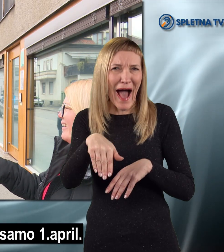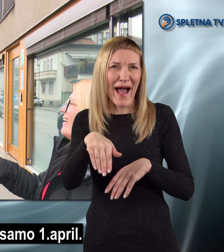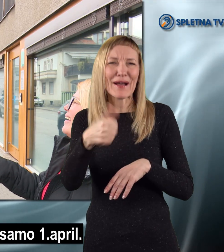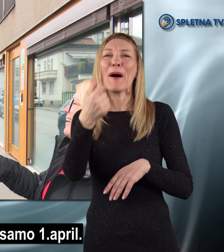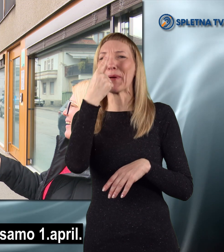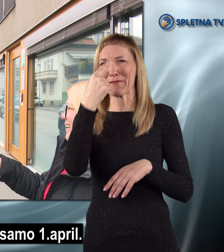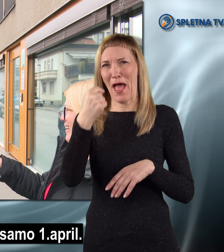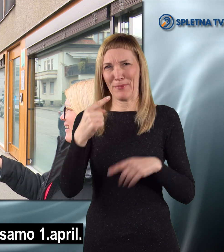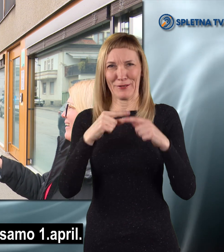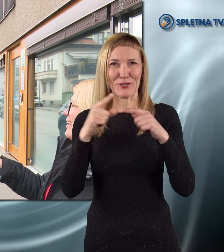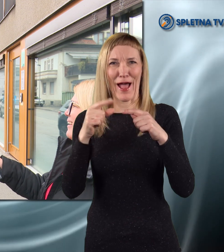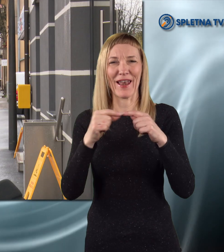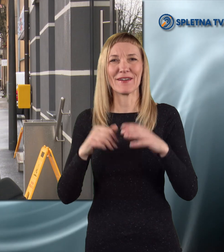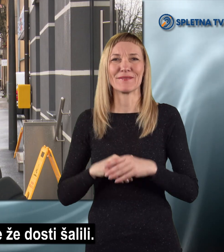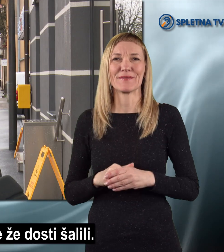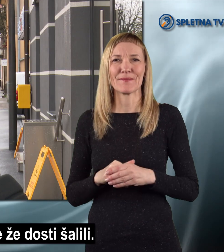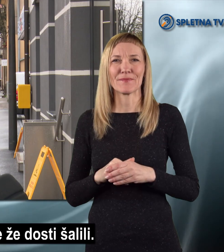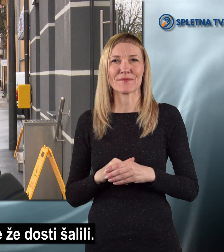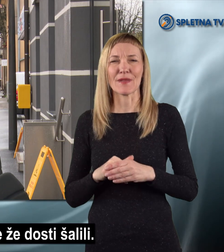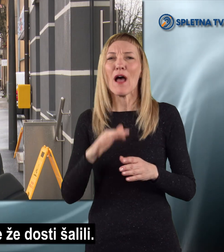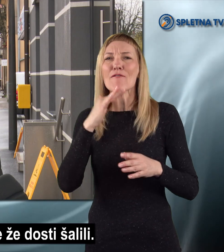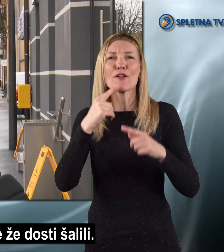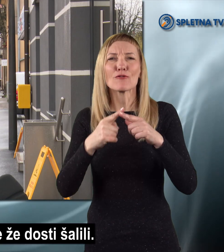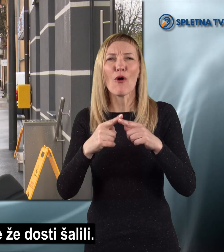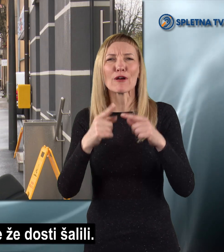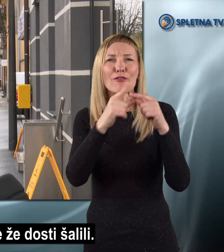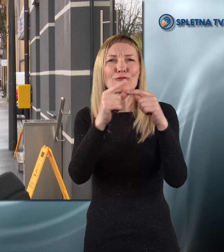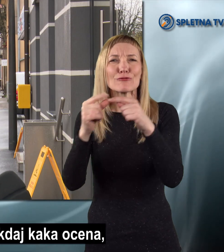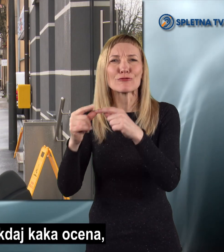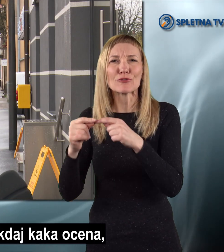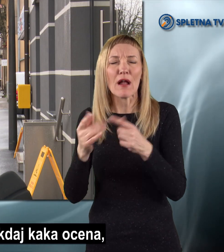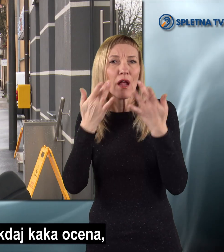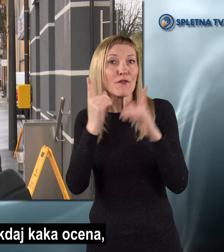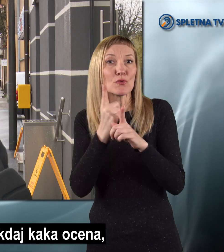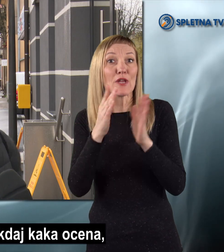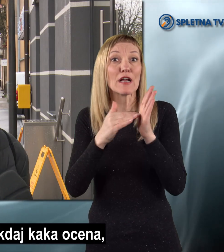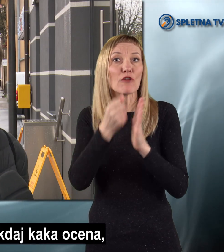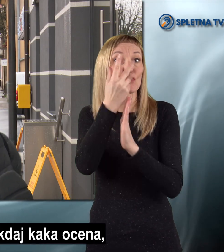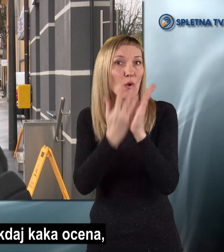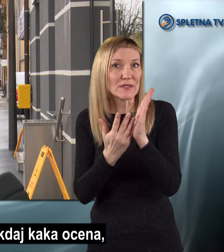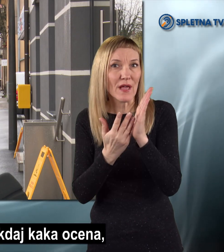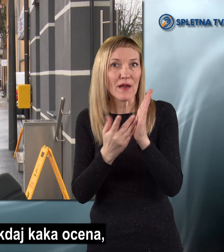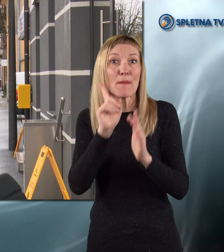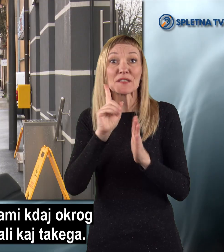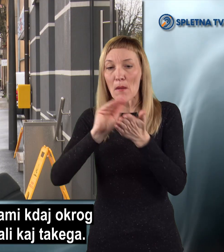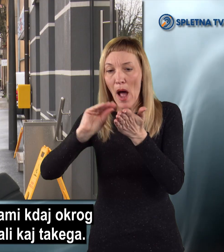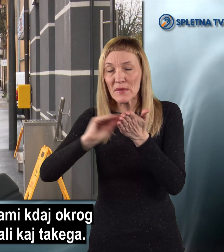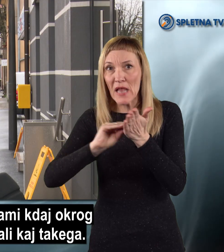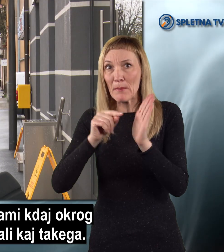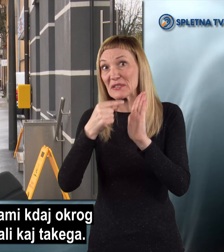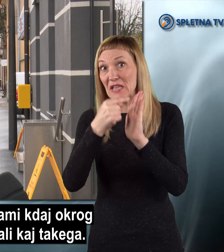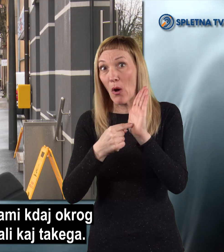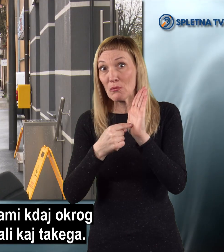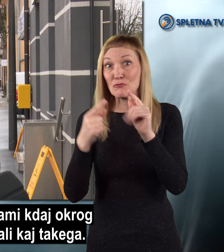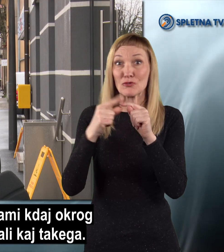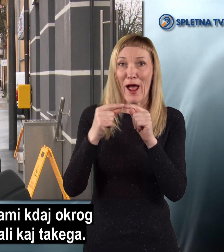bilo sam 1. aprila, ne. Smo se dosti šalili že do zdaj, tako da ne vem, tudi je bilo kdaj kakšna ocena, pa sem mami kaj napisal,